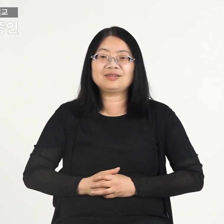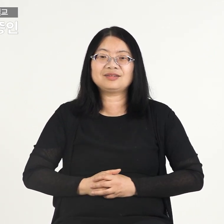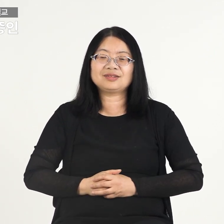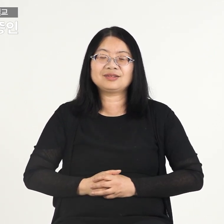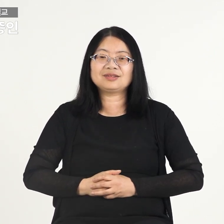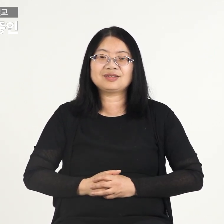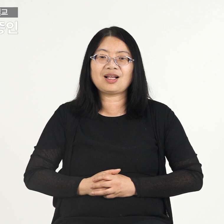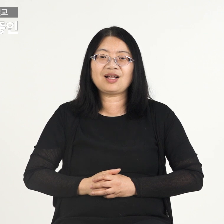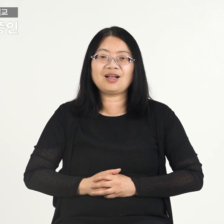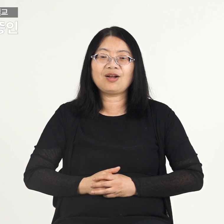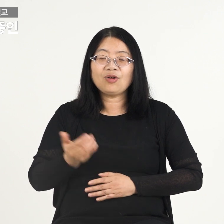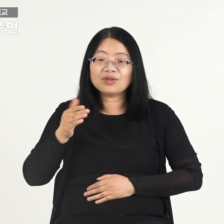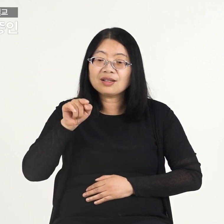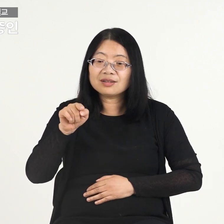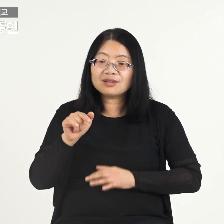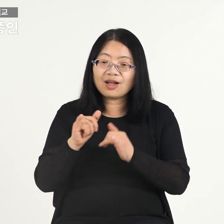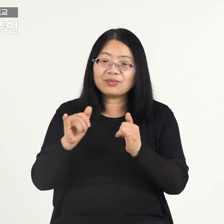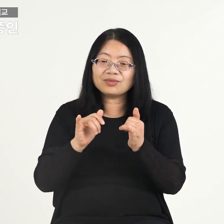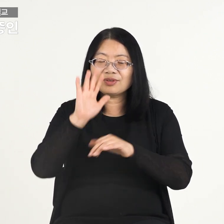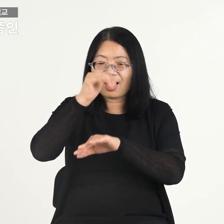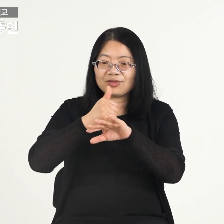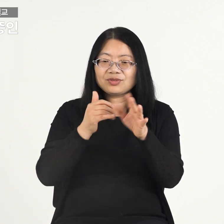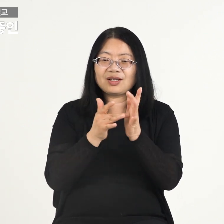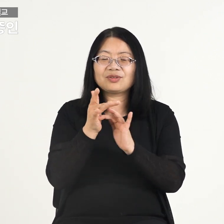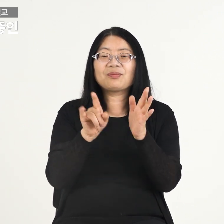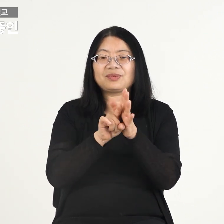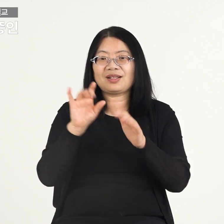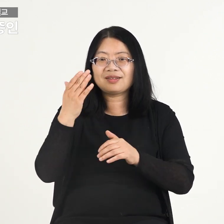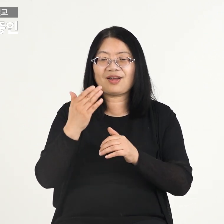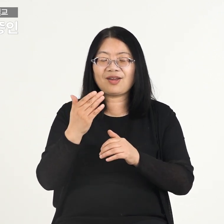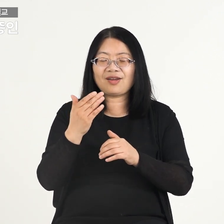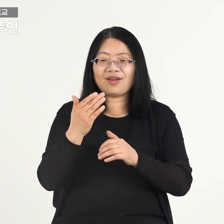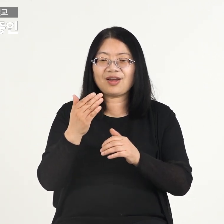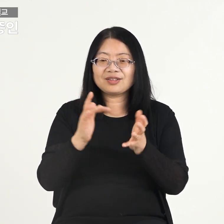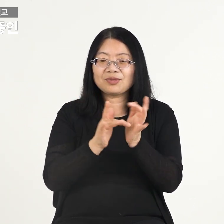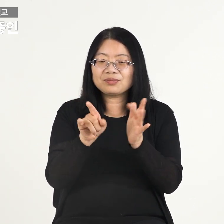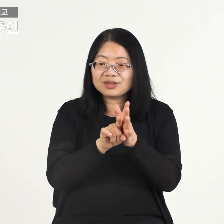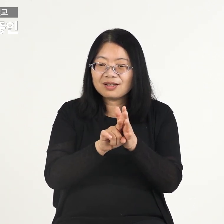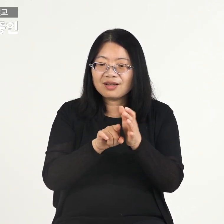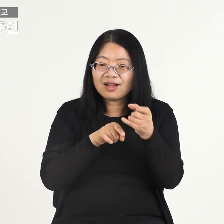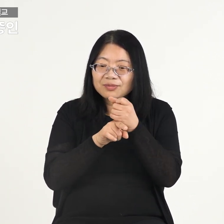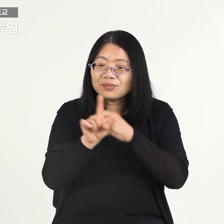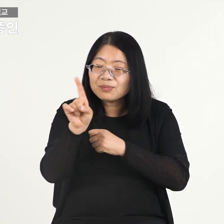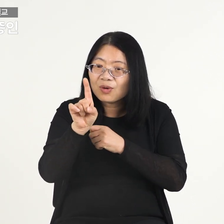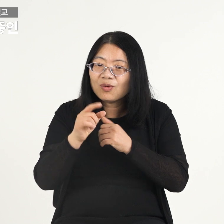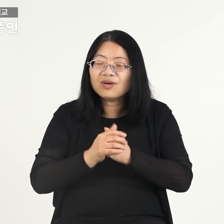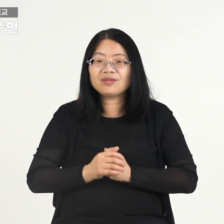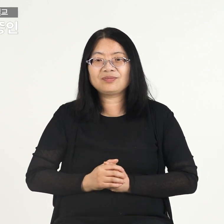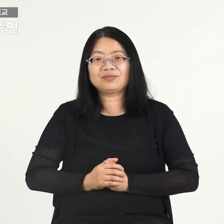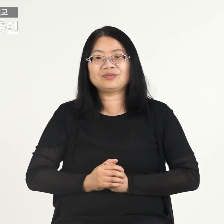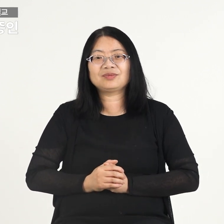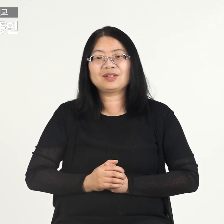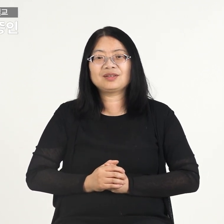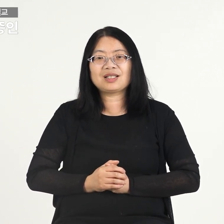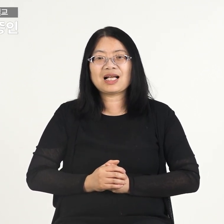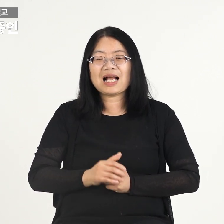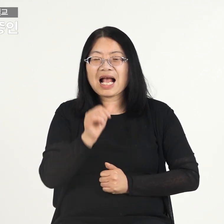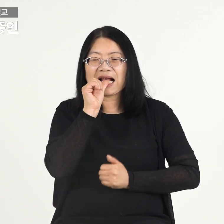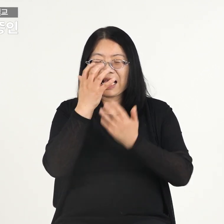이분이 예수를 믿게 됐어요. 사연을 들어보니까 그냥 뭐 수배가